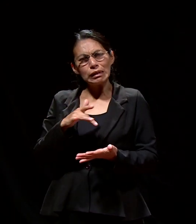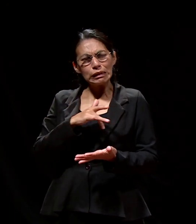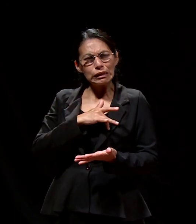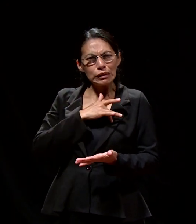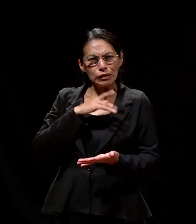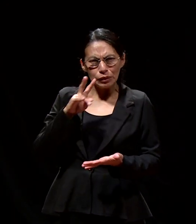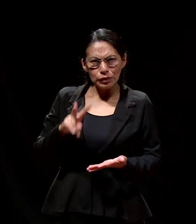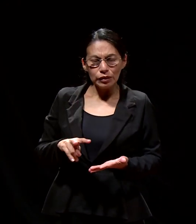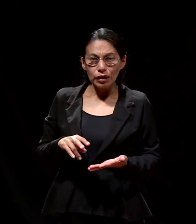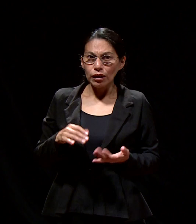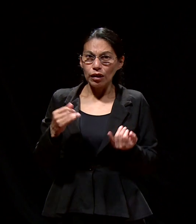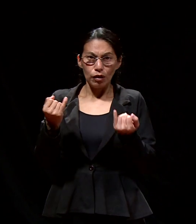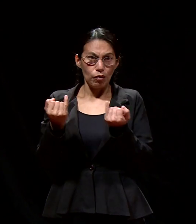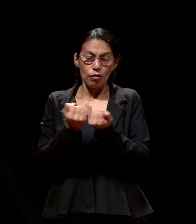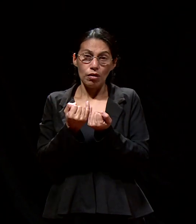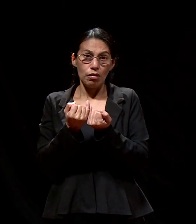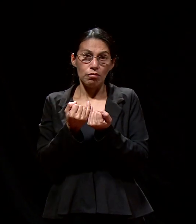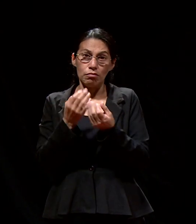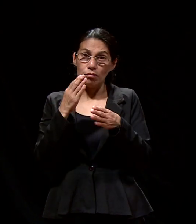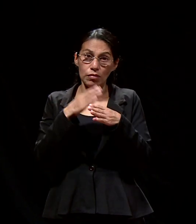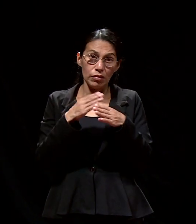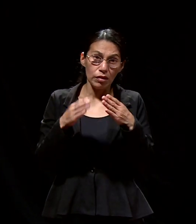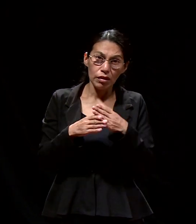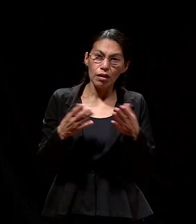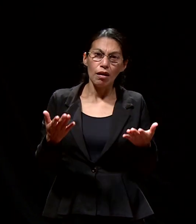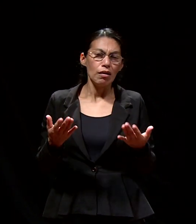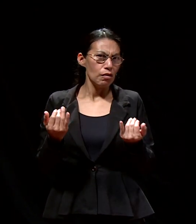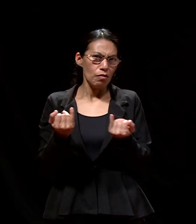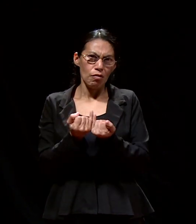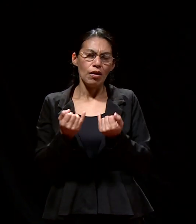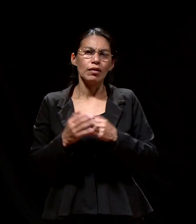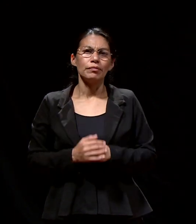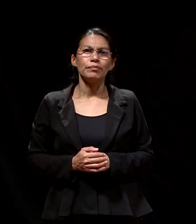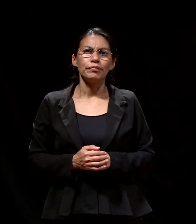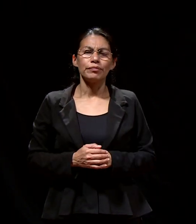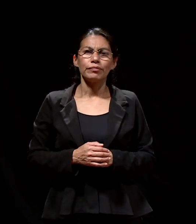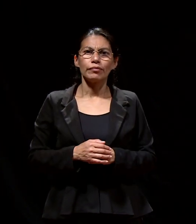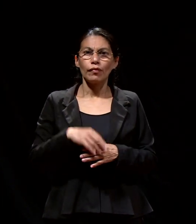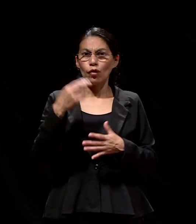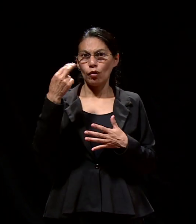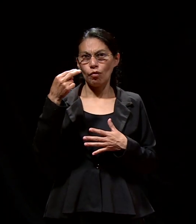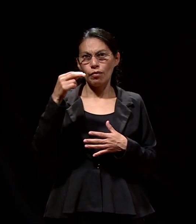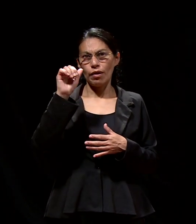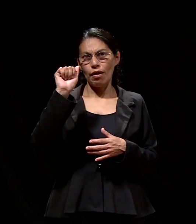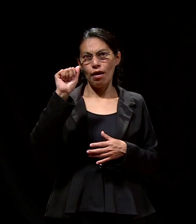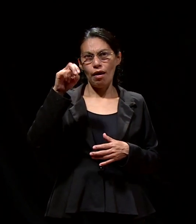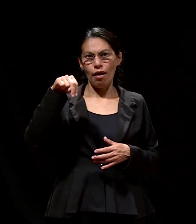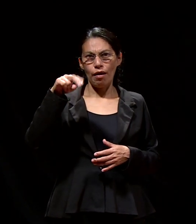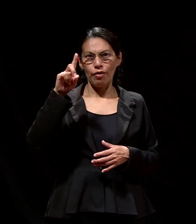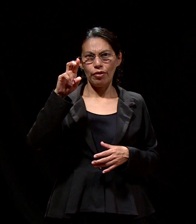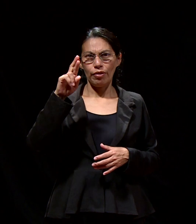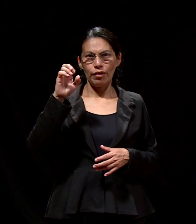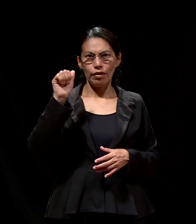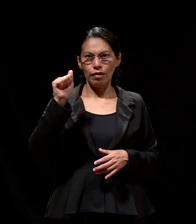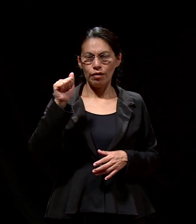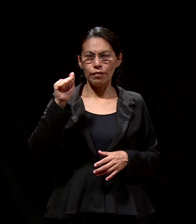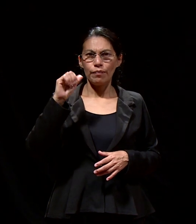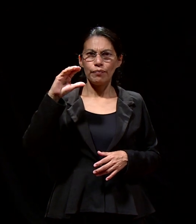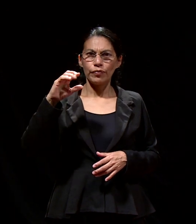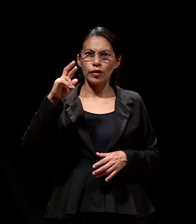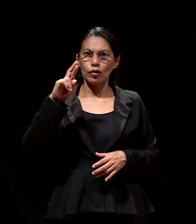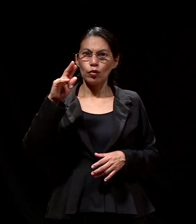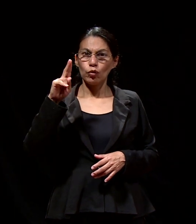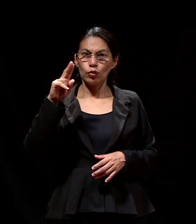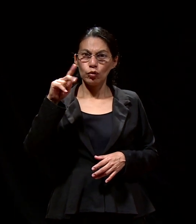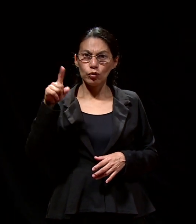espiritualmente inclusive materialmente no se escribe Andrea Cruz desde